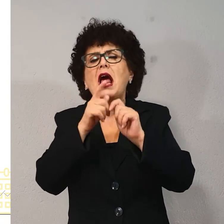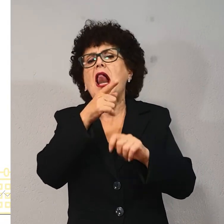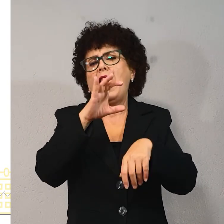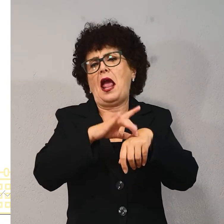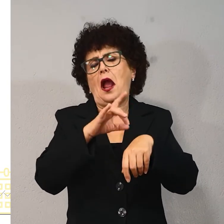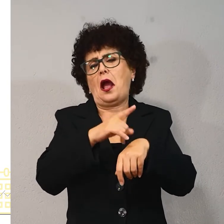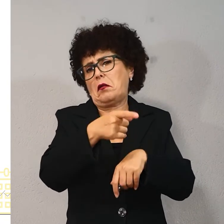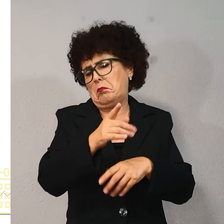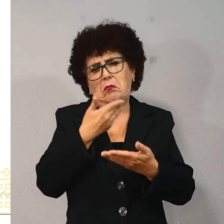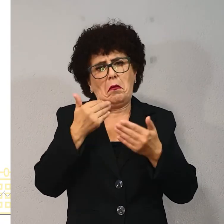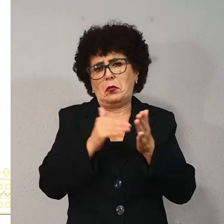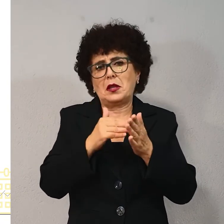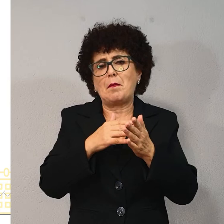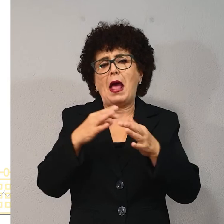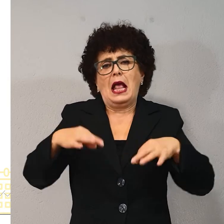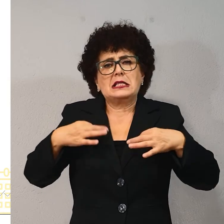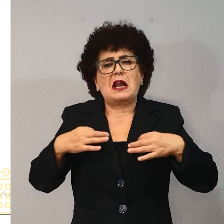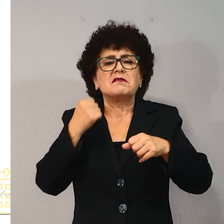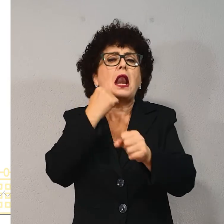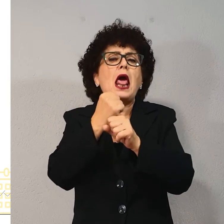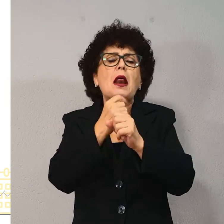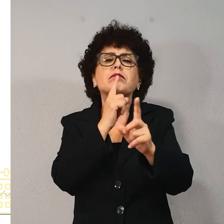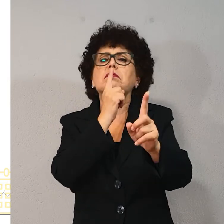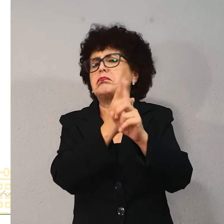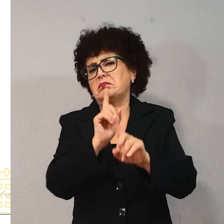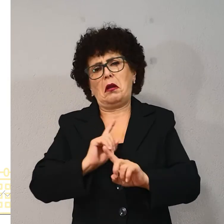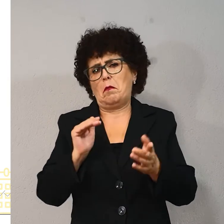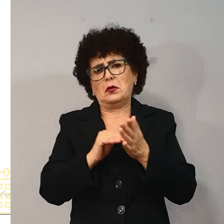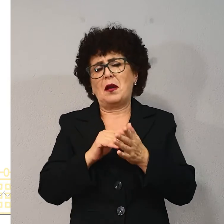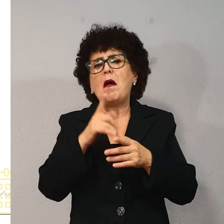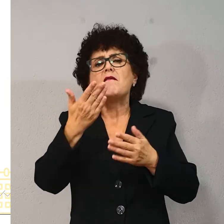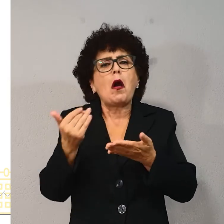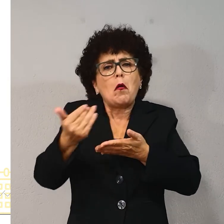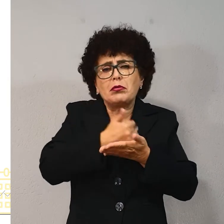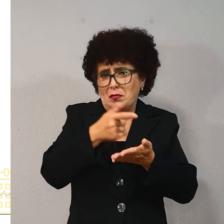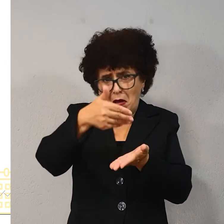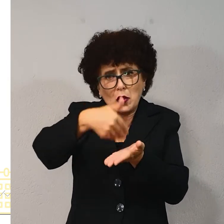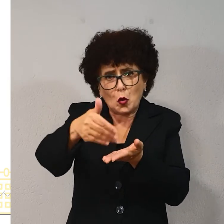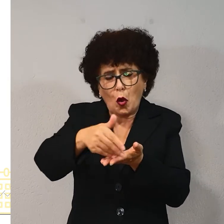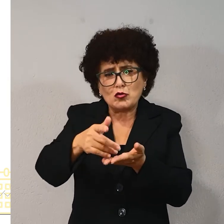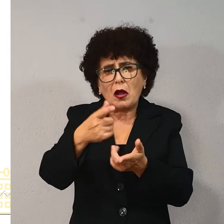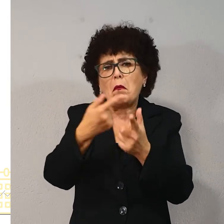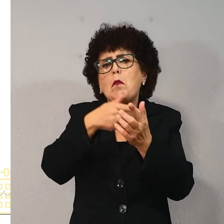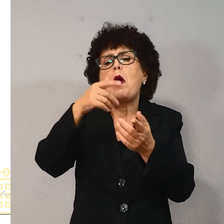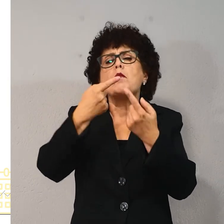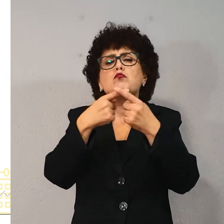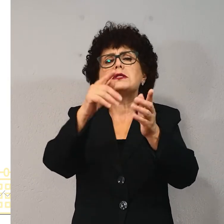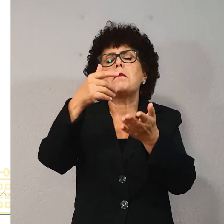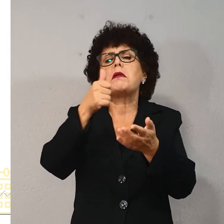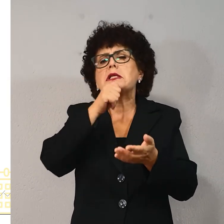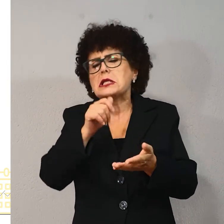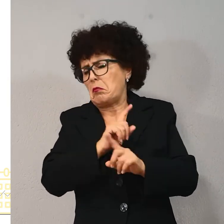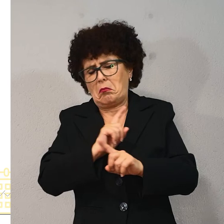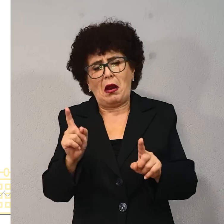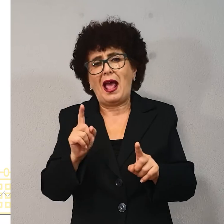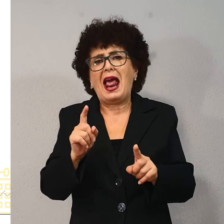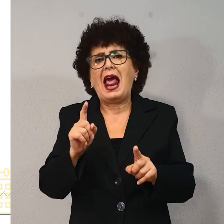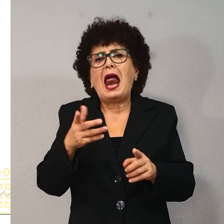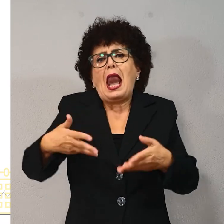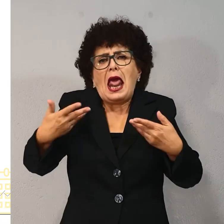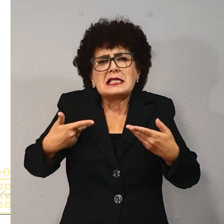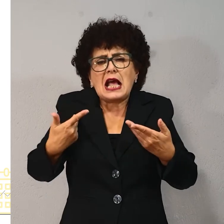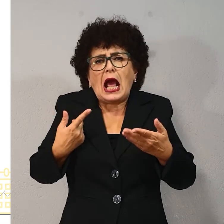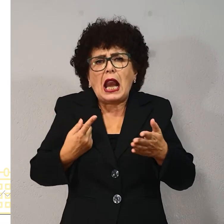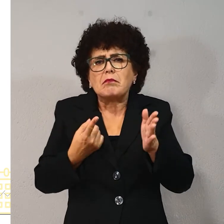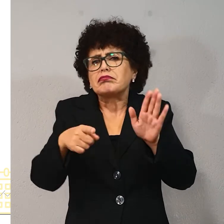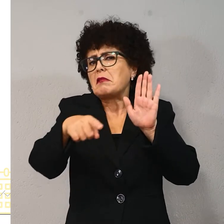лекар или здравствен работник. Употребата не е врзана со трошок и посебни средства. Нема несакани